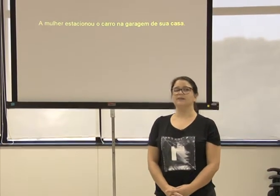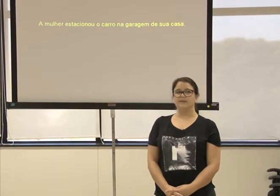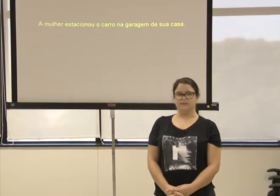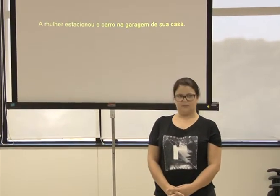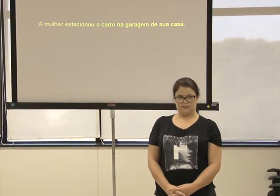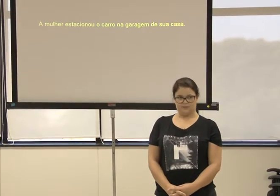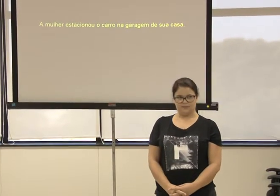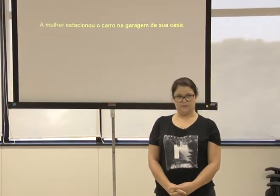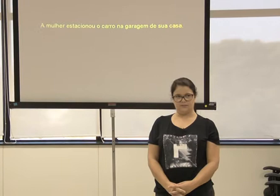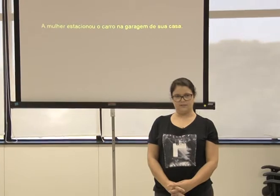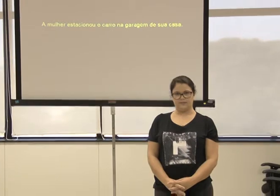Com segurança.